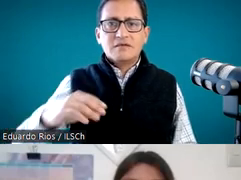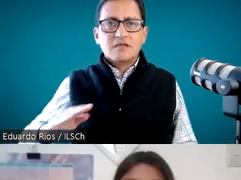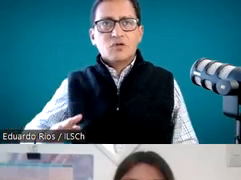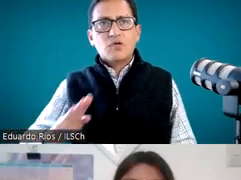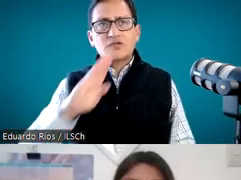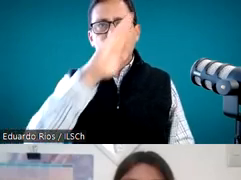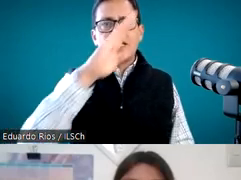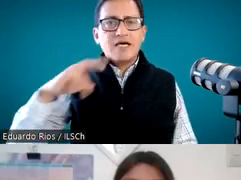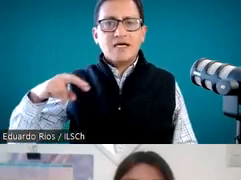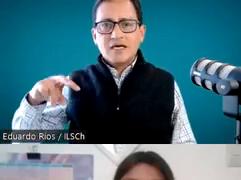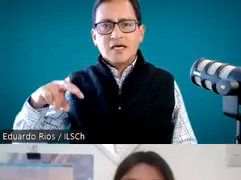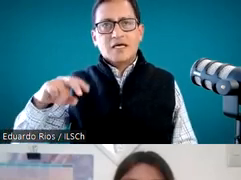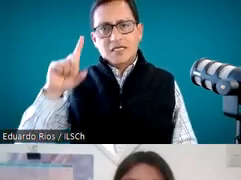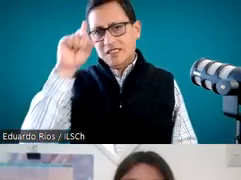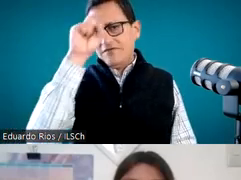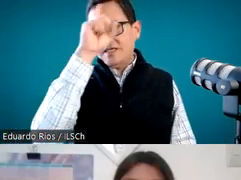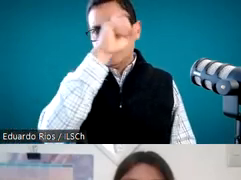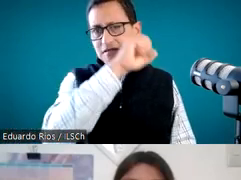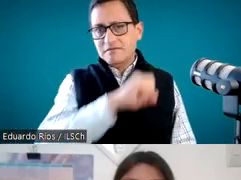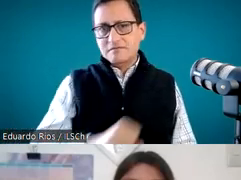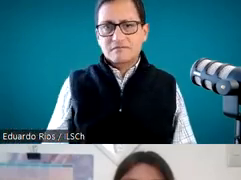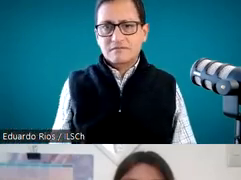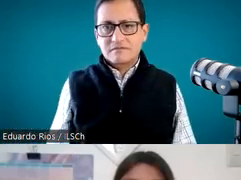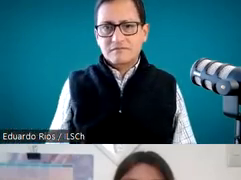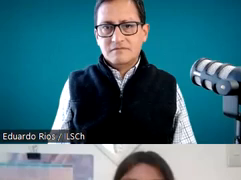caminar una subida difícil.